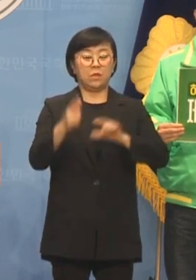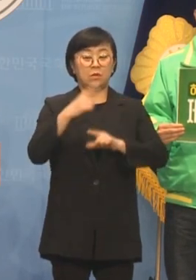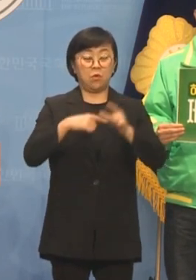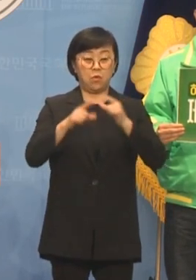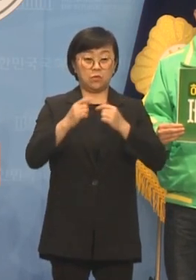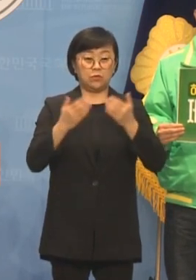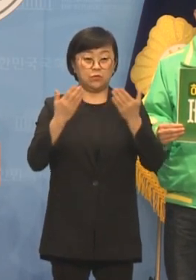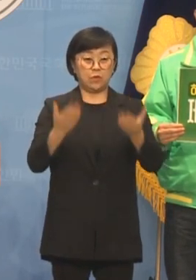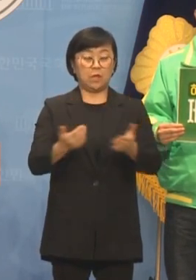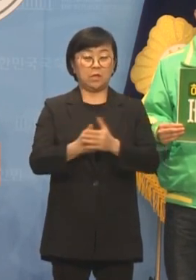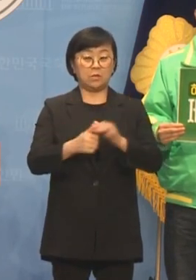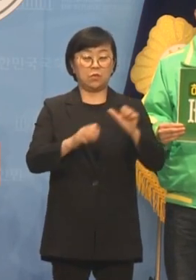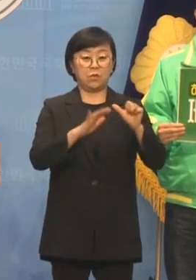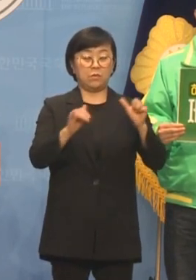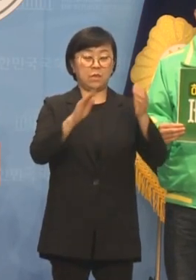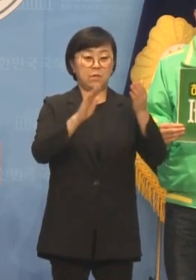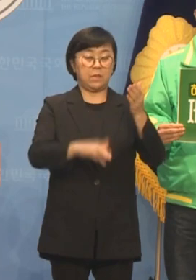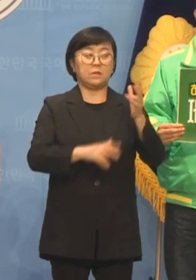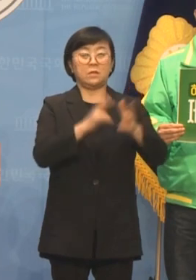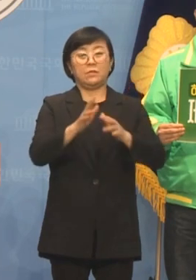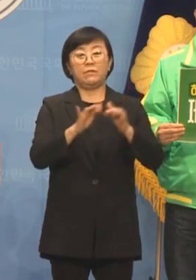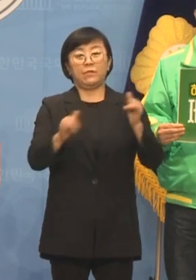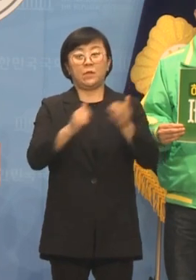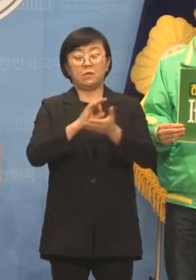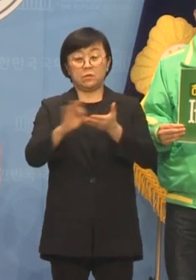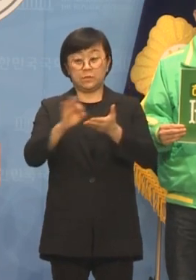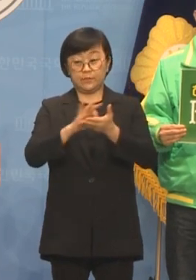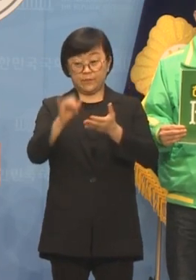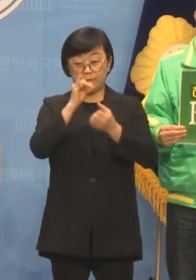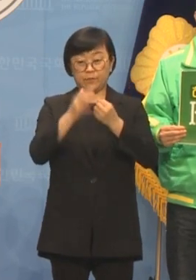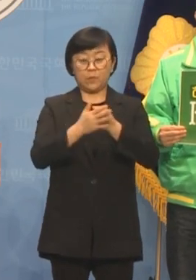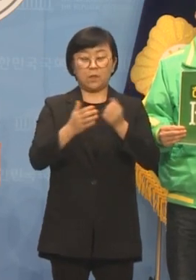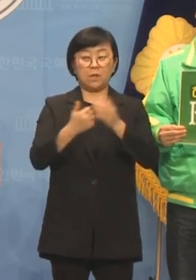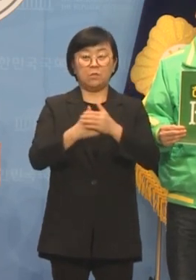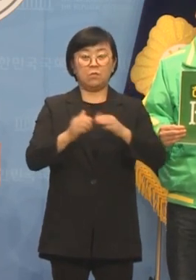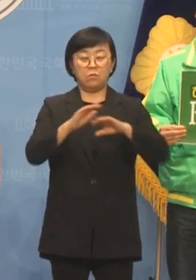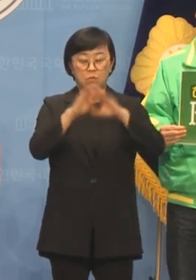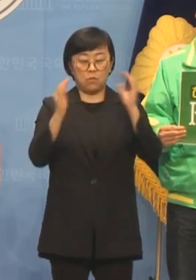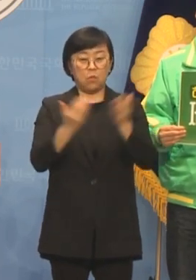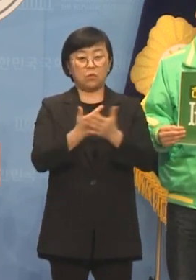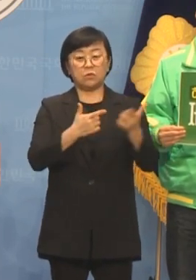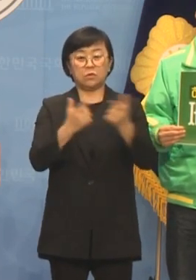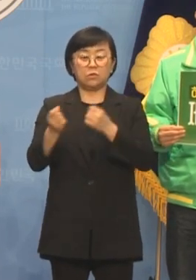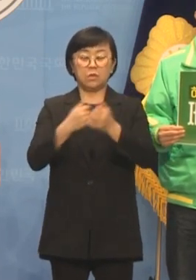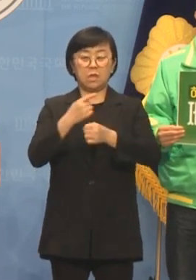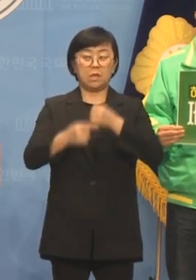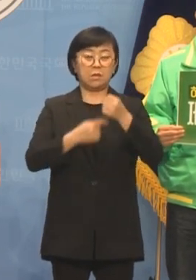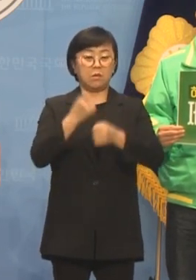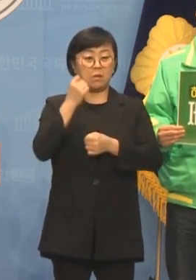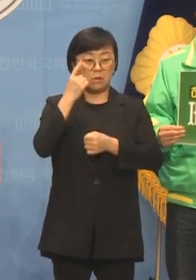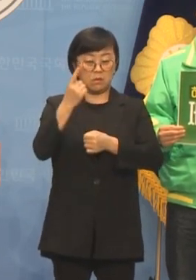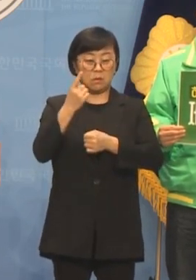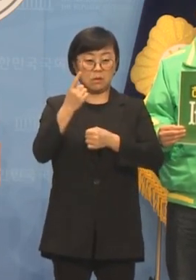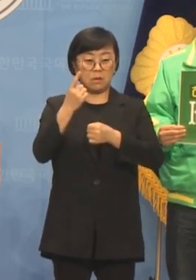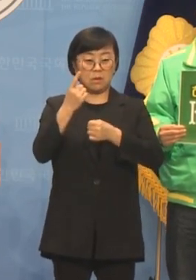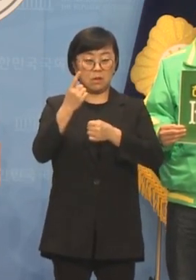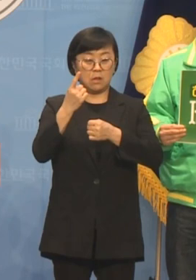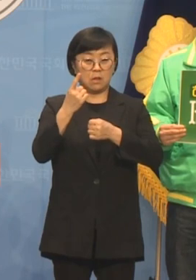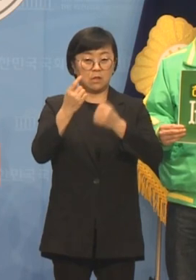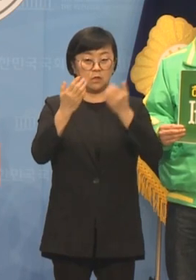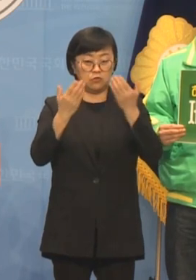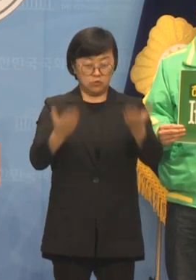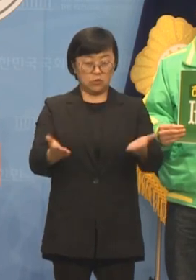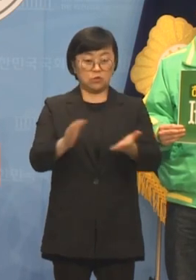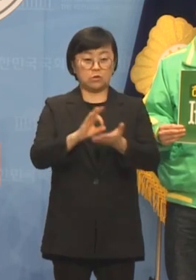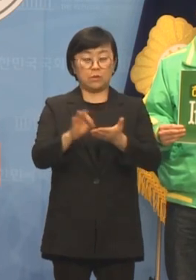추가해서 5인미만 사업장 노동자들에게도 적용하고 최소 모든 노동자들의 연간 1개월 휴가를 쓸 수